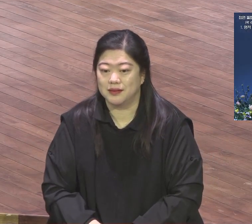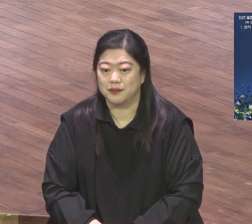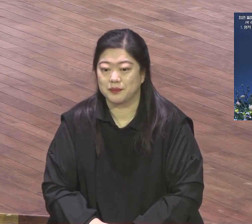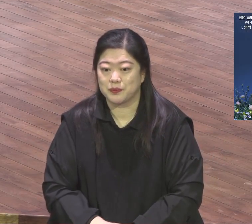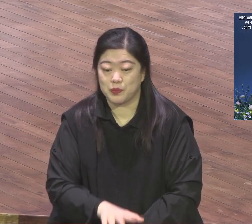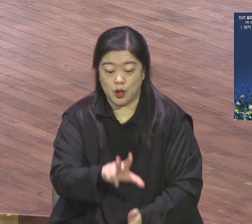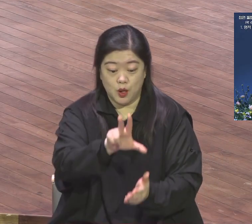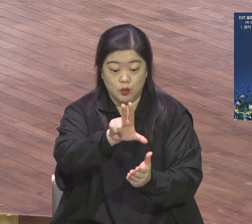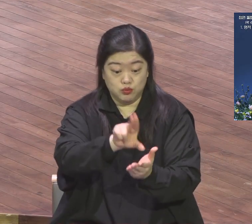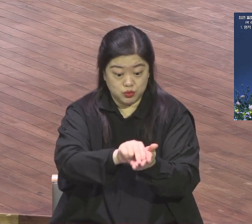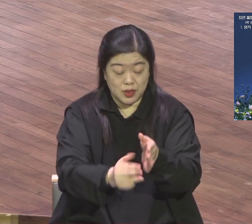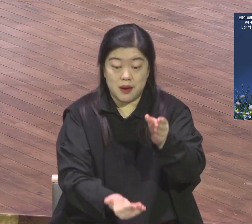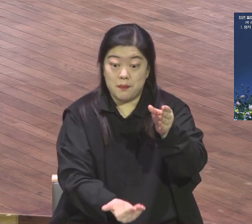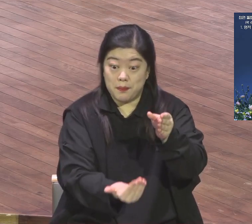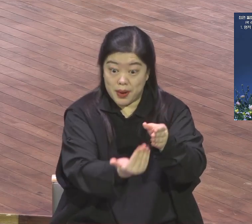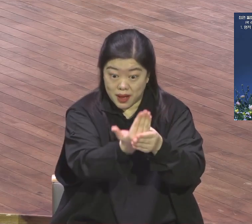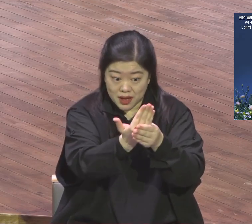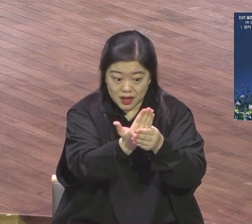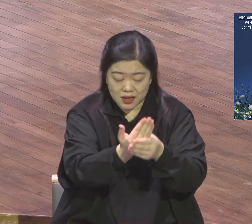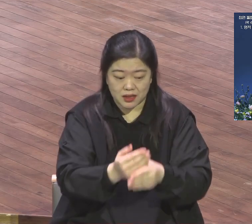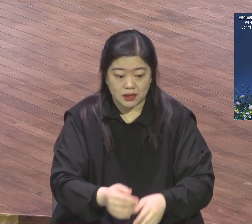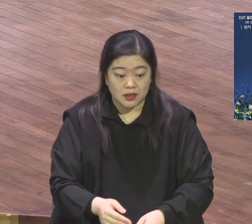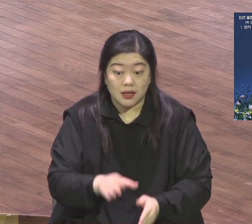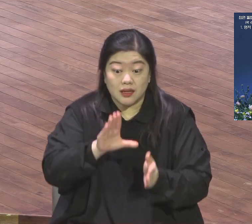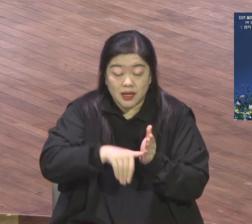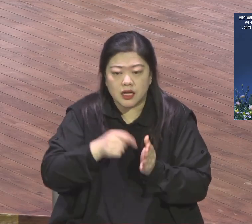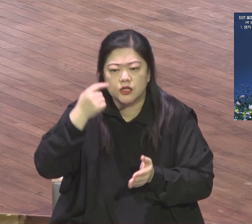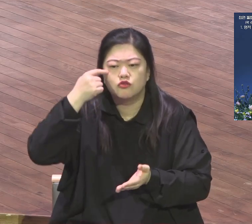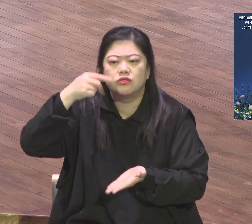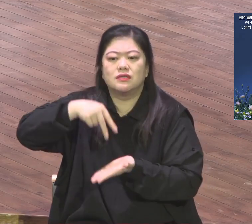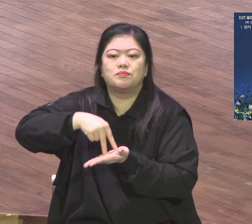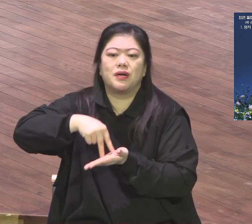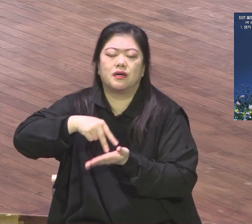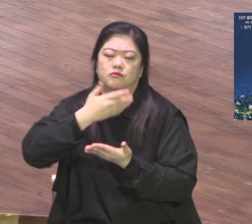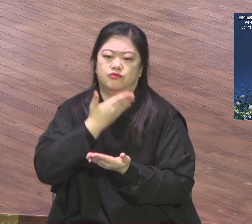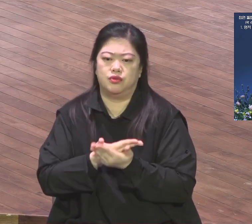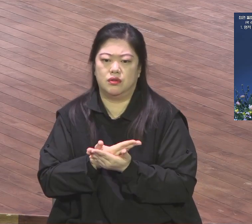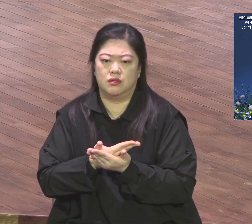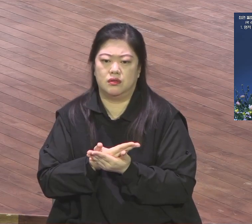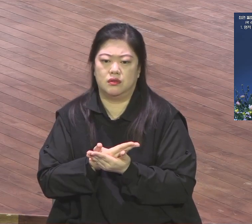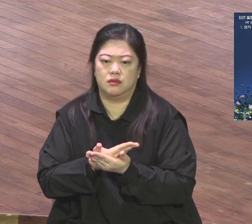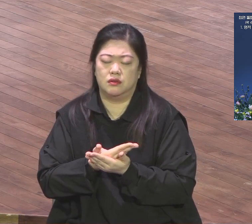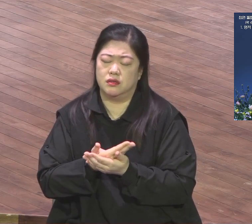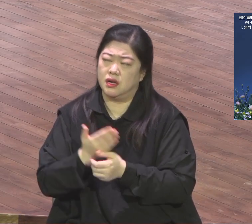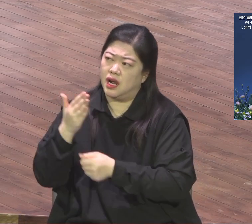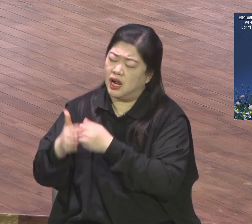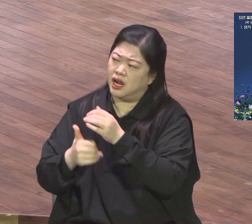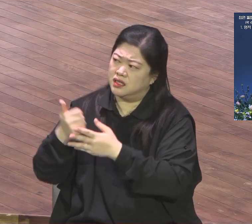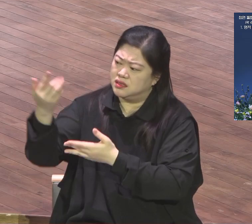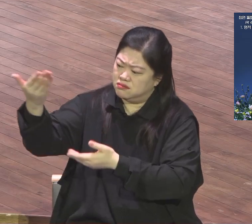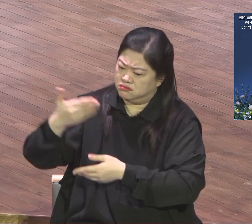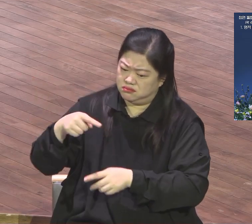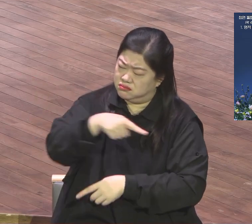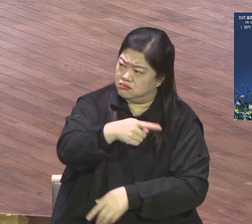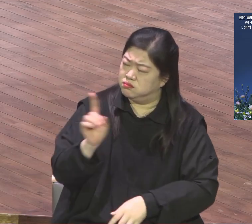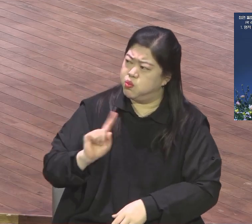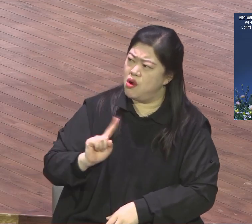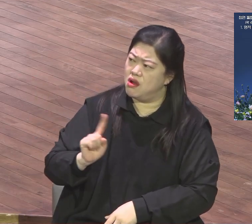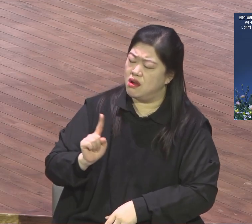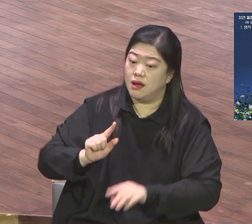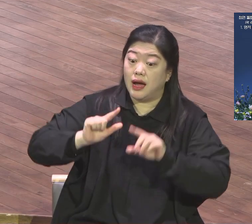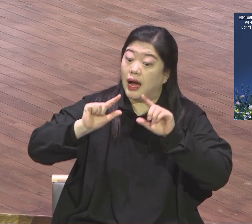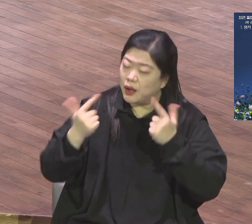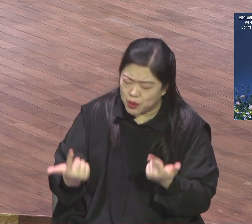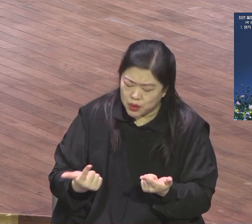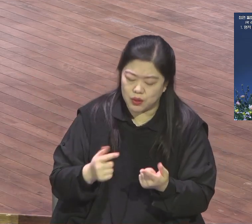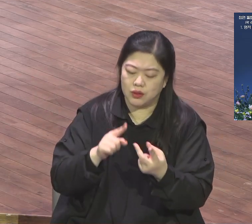사건을 영적 해석하는 시각 이거 가지고 있어야 돼. 영적으로 해석하는 시각 이거 가지면 돼. 오늘